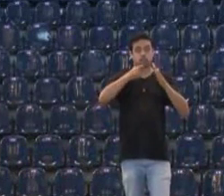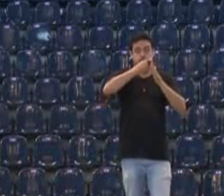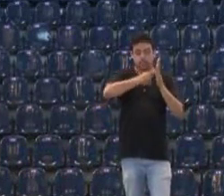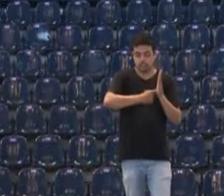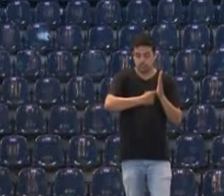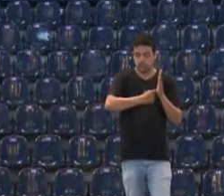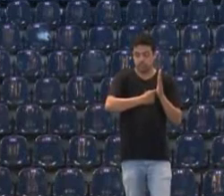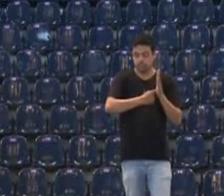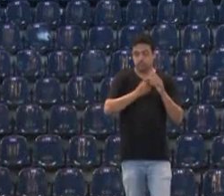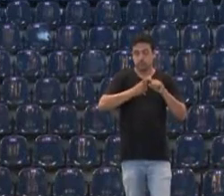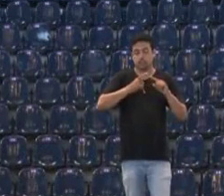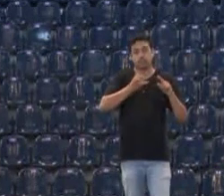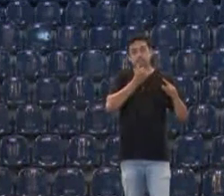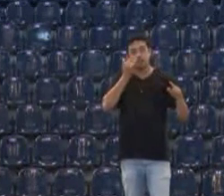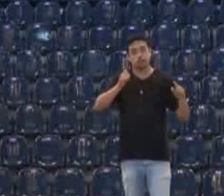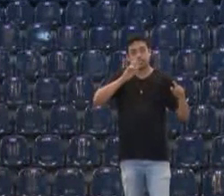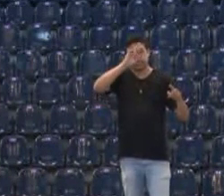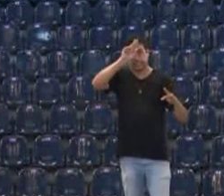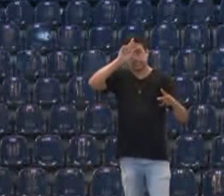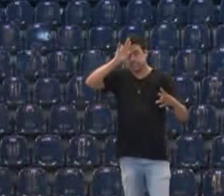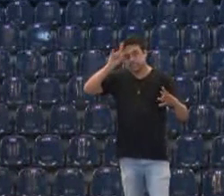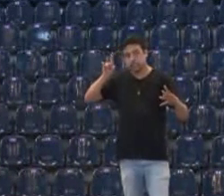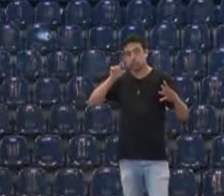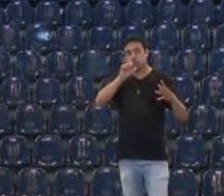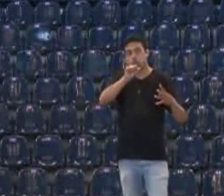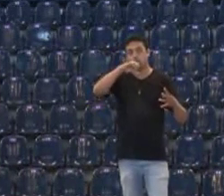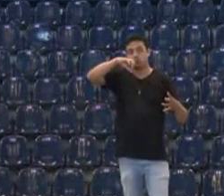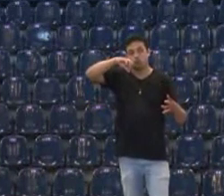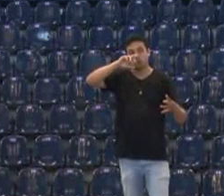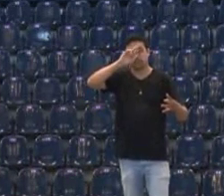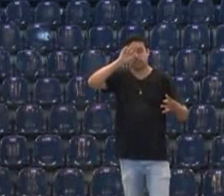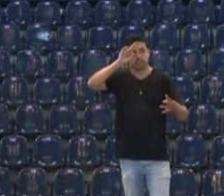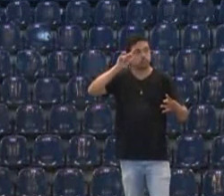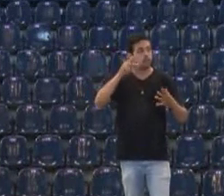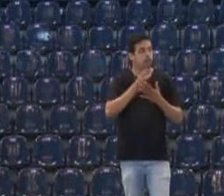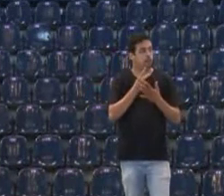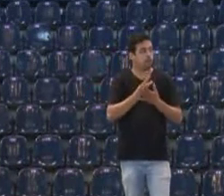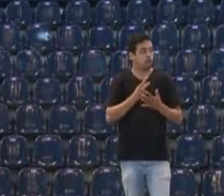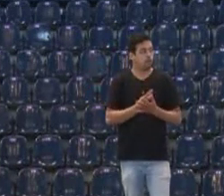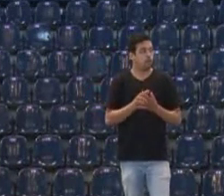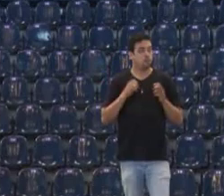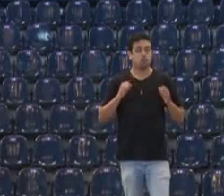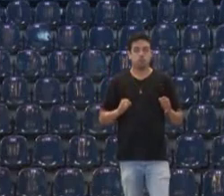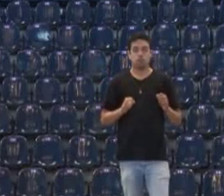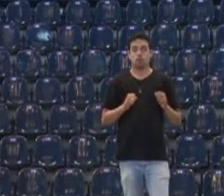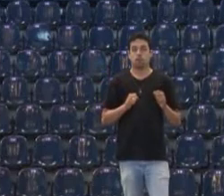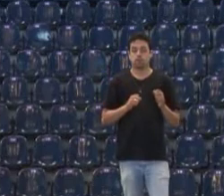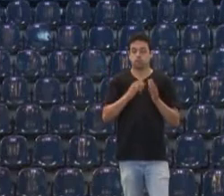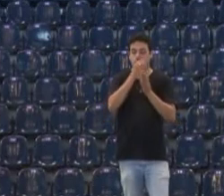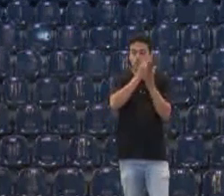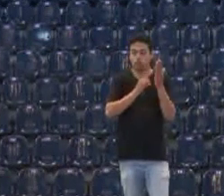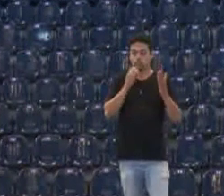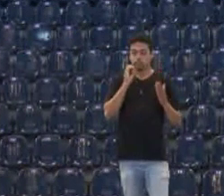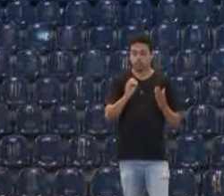Dependendo da quantidade de erros, estimamos que 8, 9, o aluno possa zerar essa